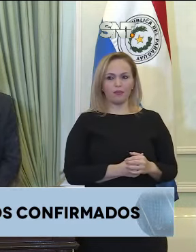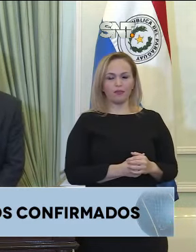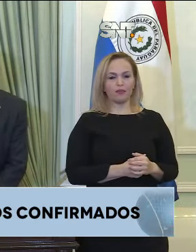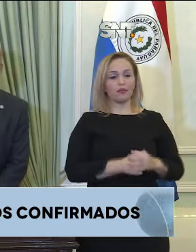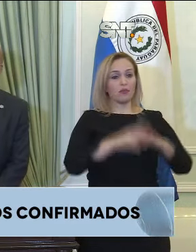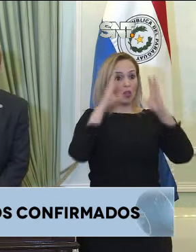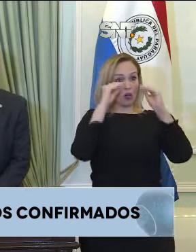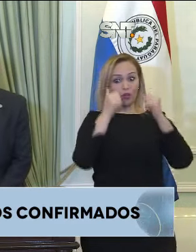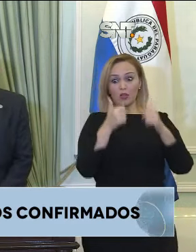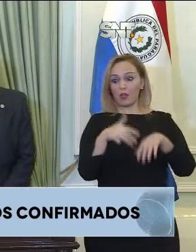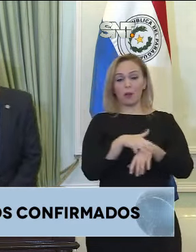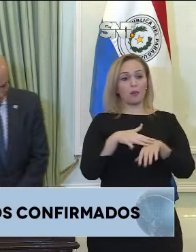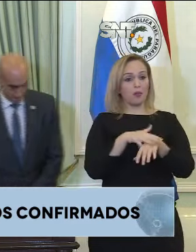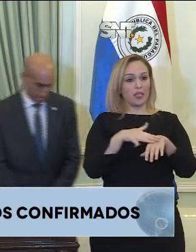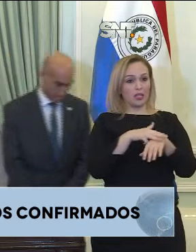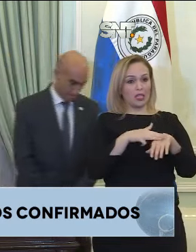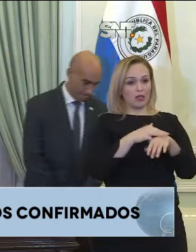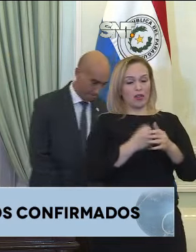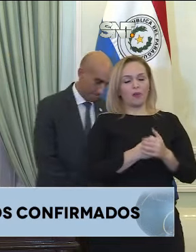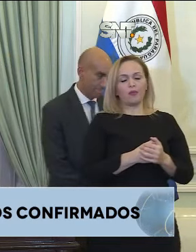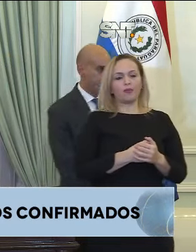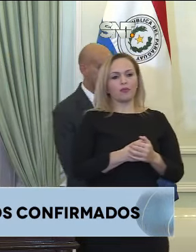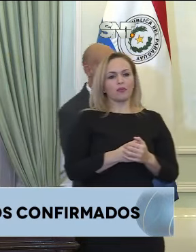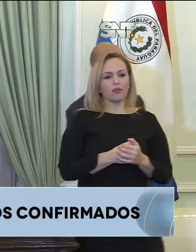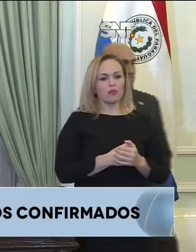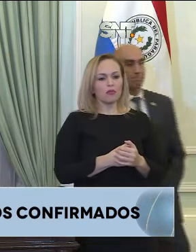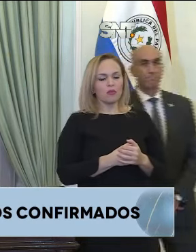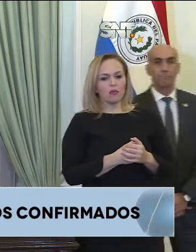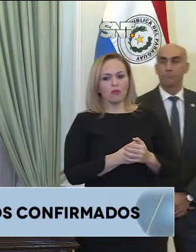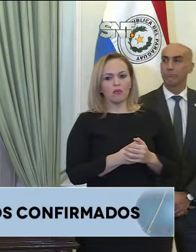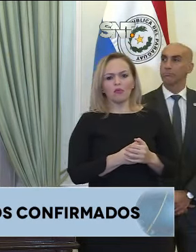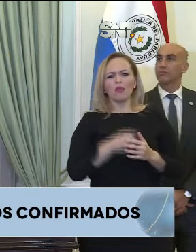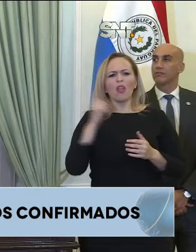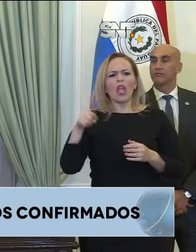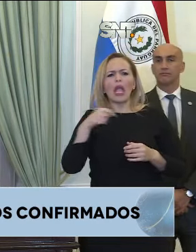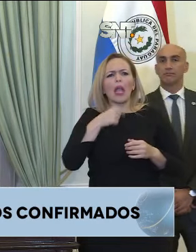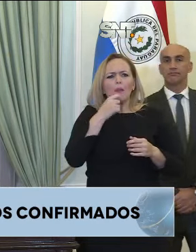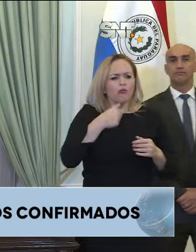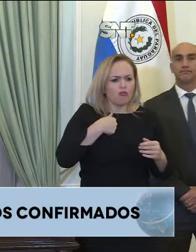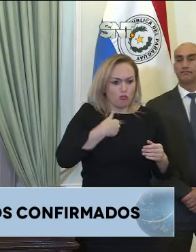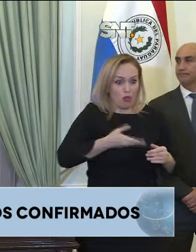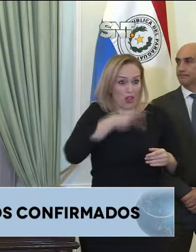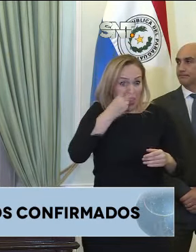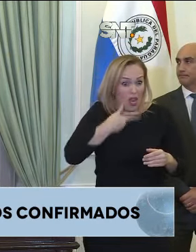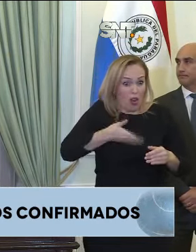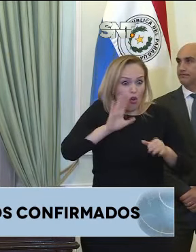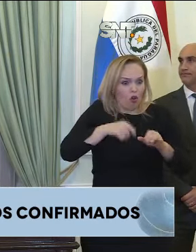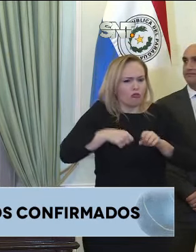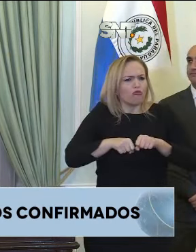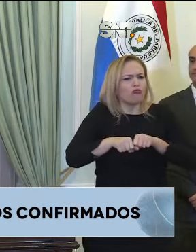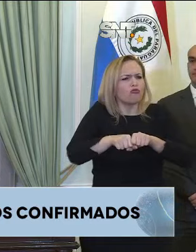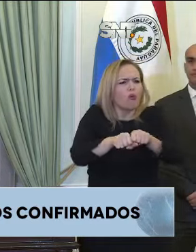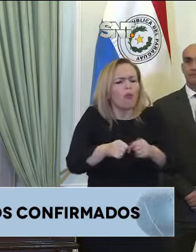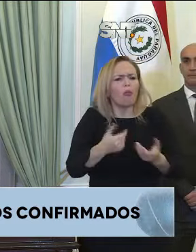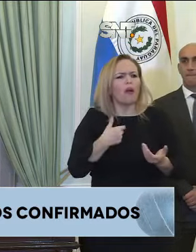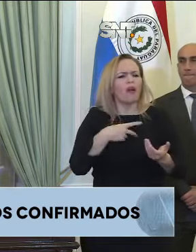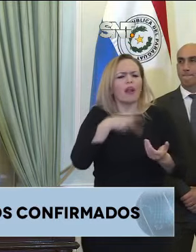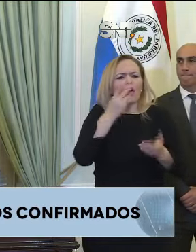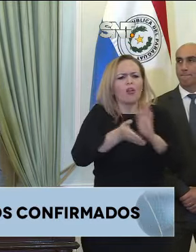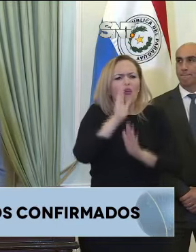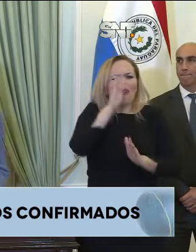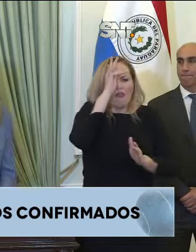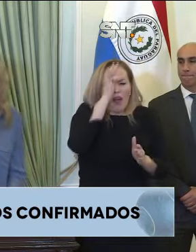Buenas noches para la ministra de Industria y Comercio. ¿Qué recomendaciones dan a la gente que necesita ir al súper, que necesita ir a la farmacia? ¿Cómo pueden hacer?